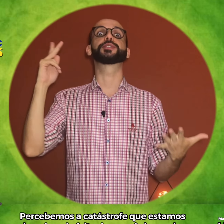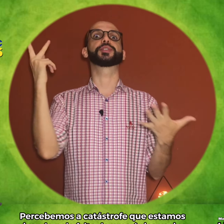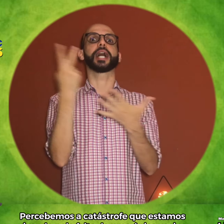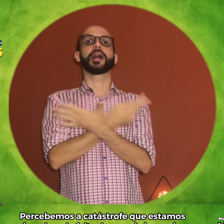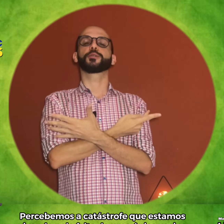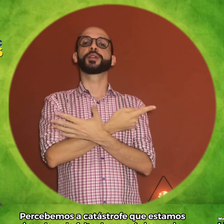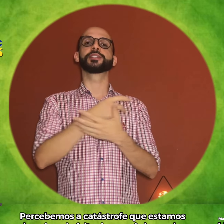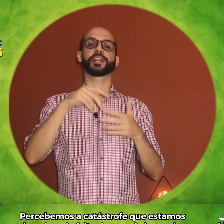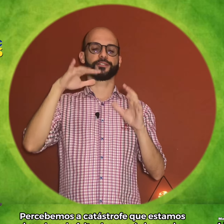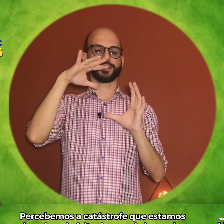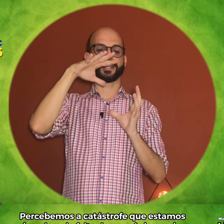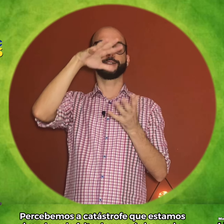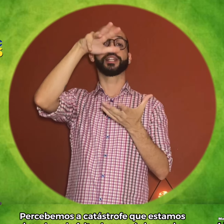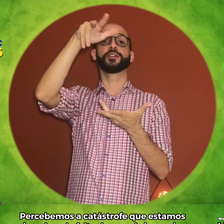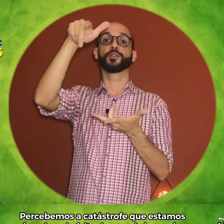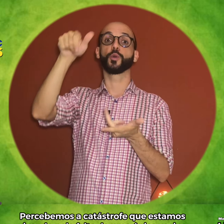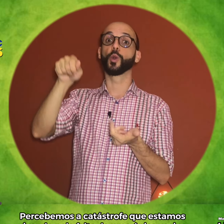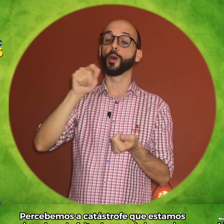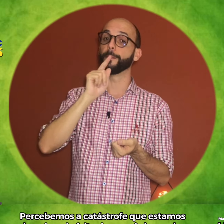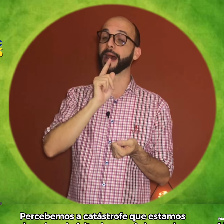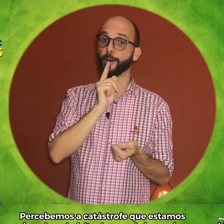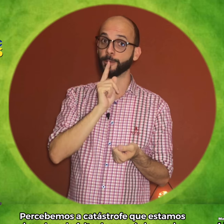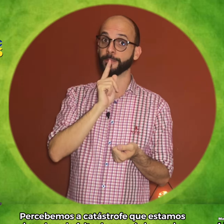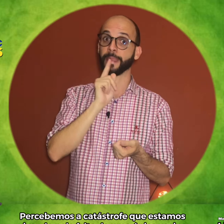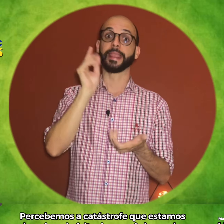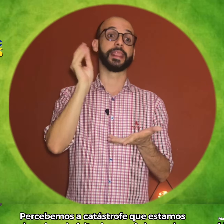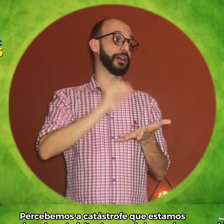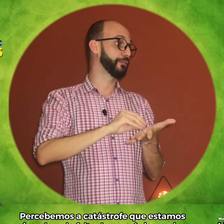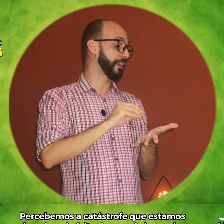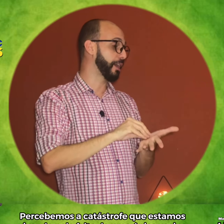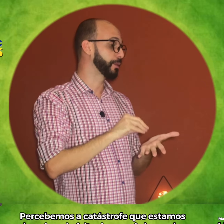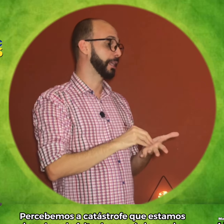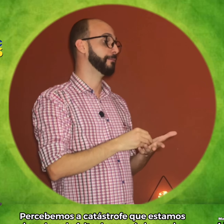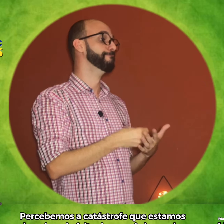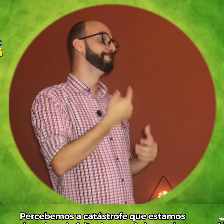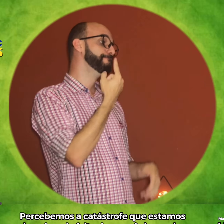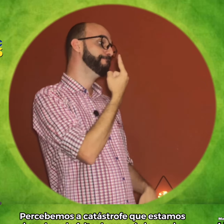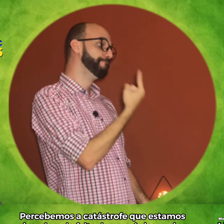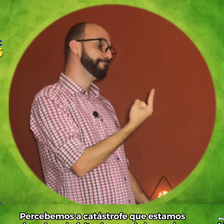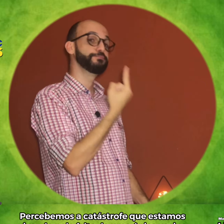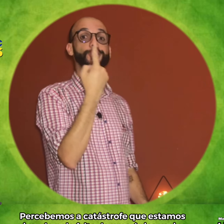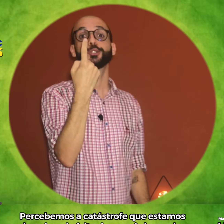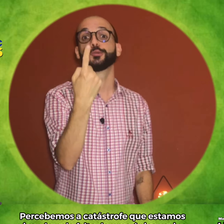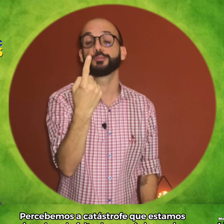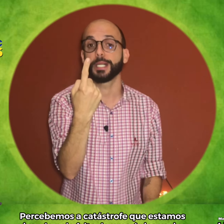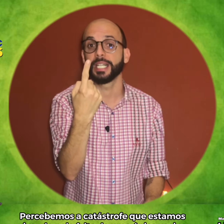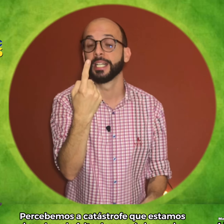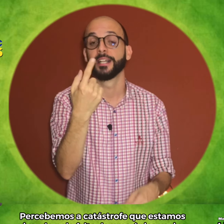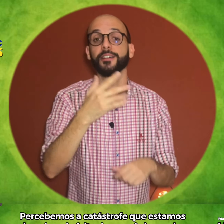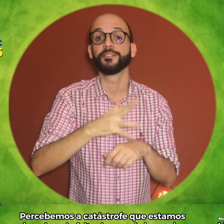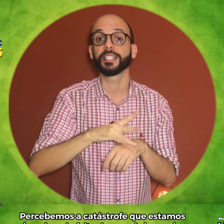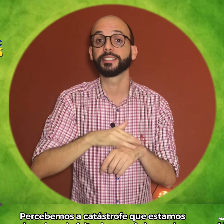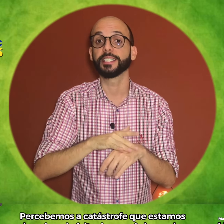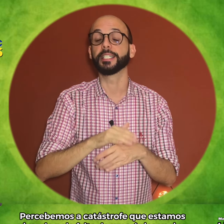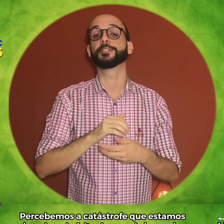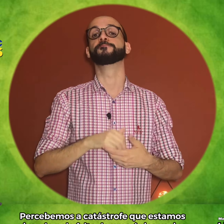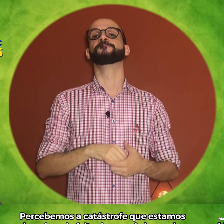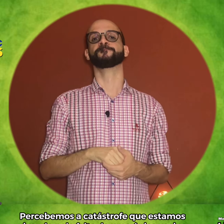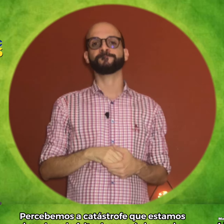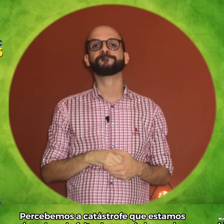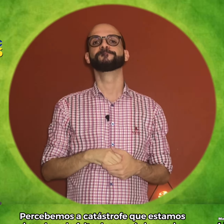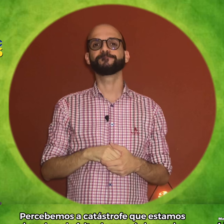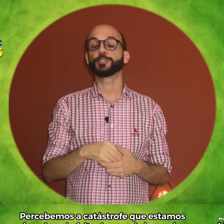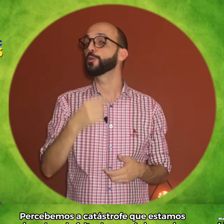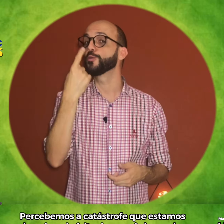o estrago que está fazendo a nível global na falta de uma vacina.